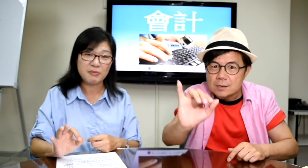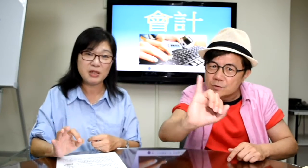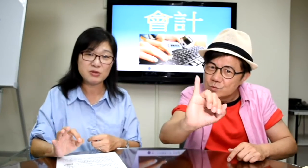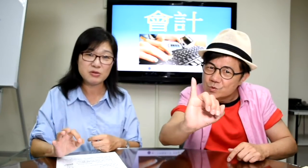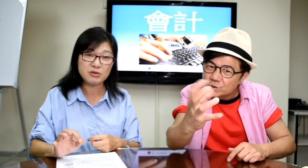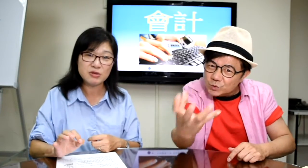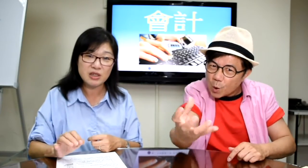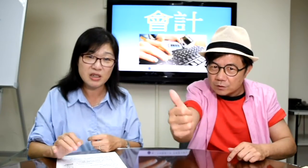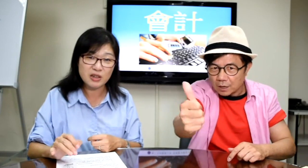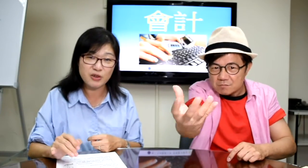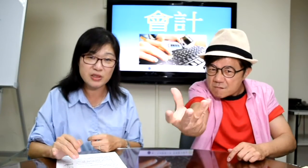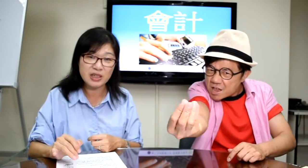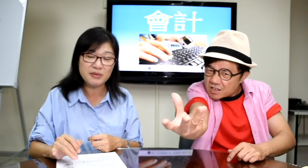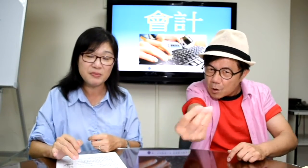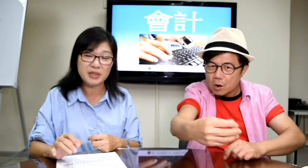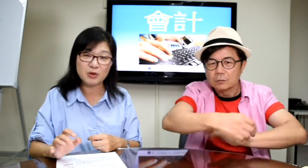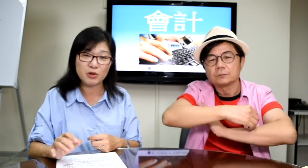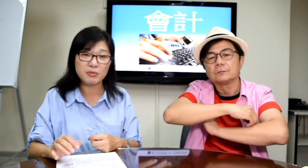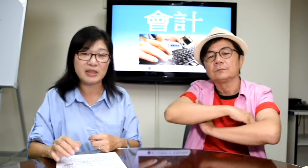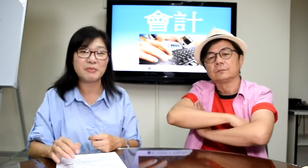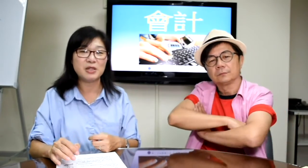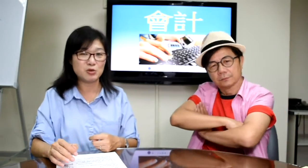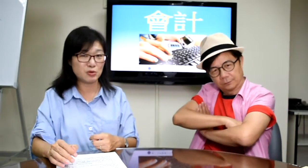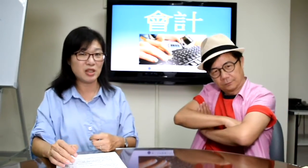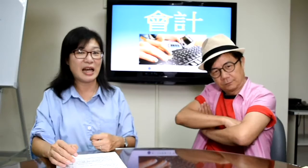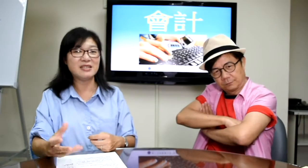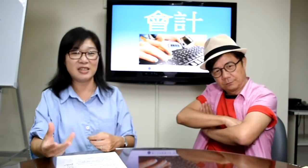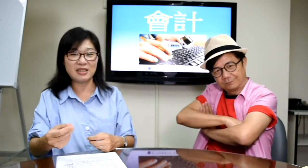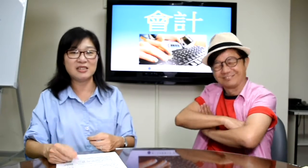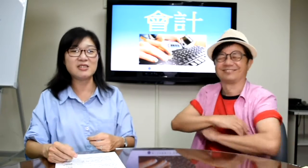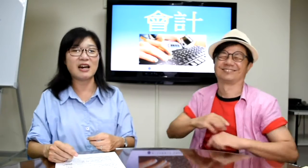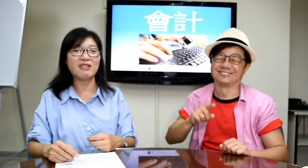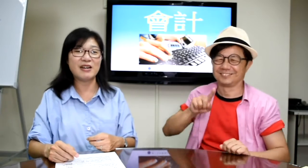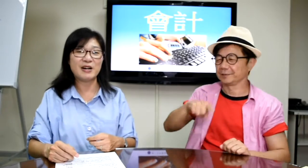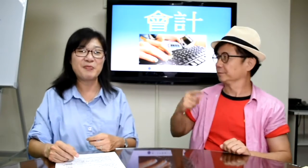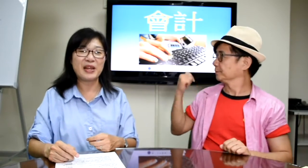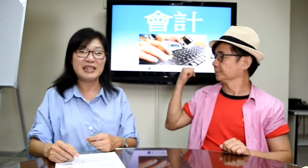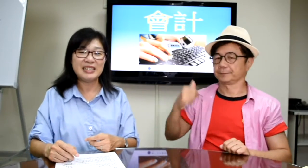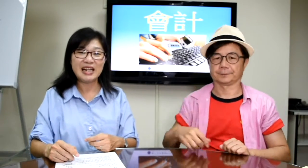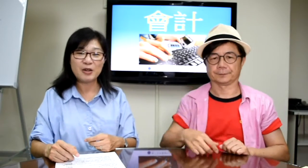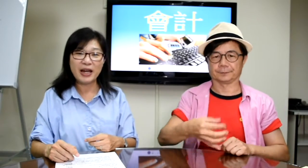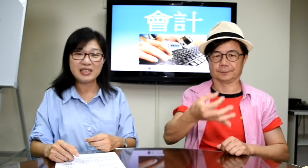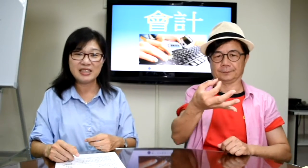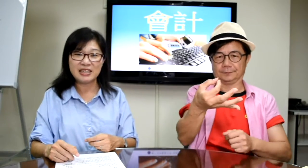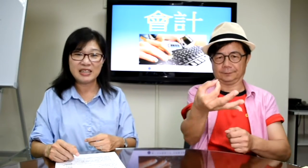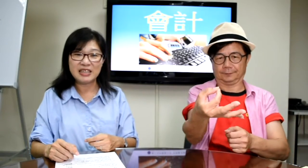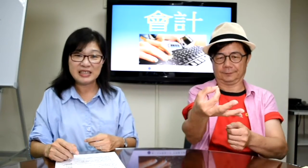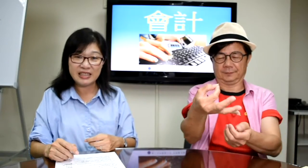秘书，女生比较多当秘书的，男生很少啊。接下来会计，